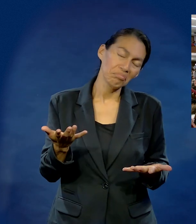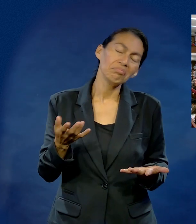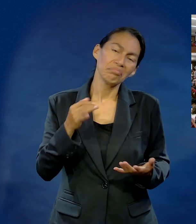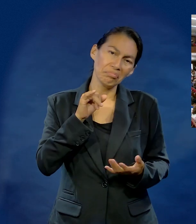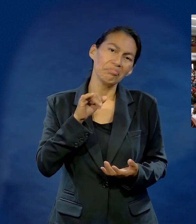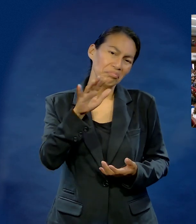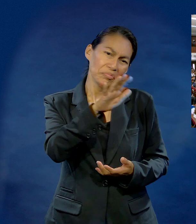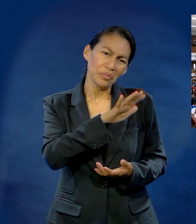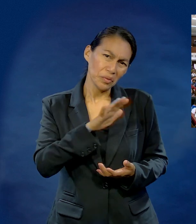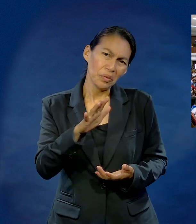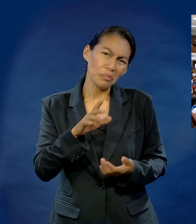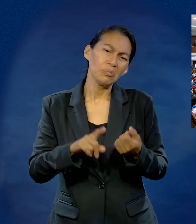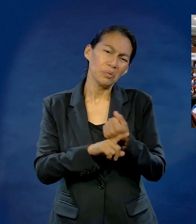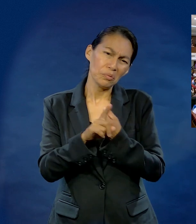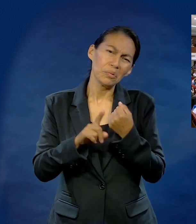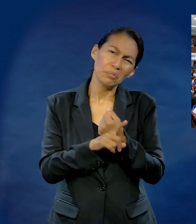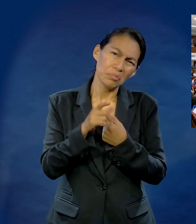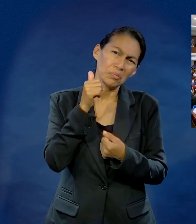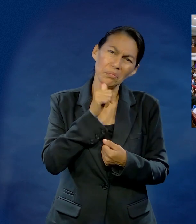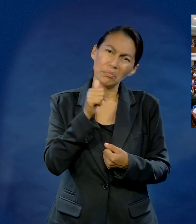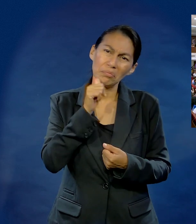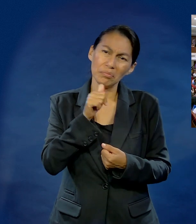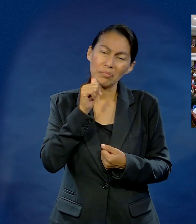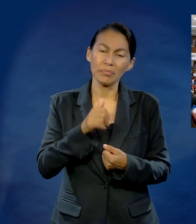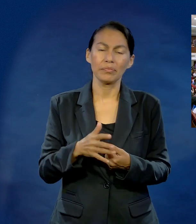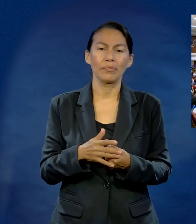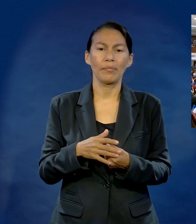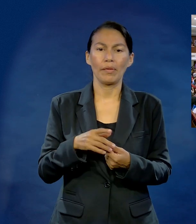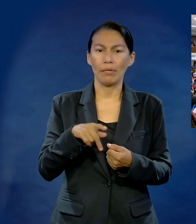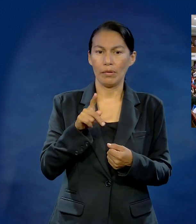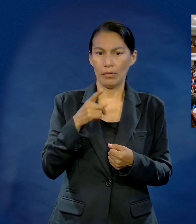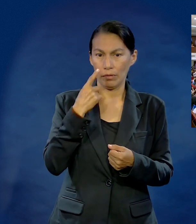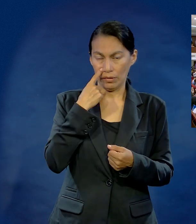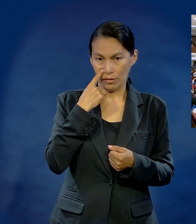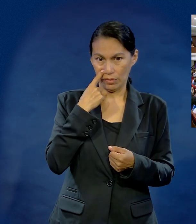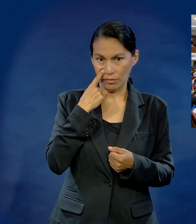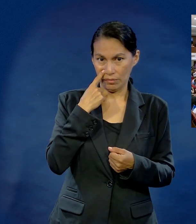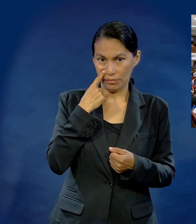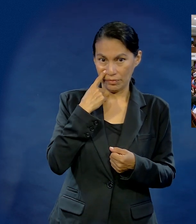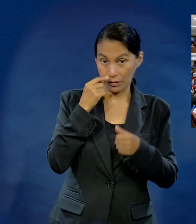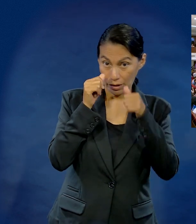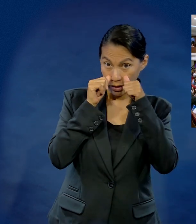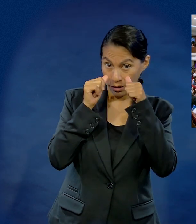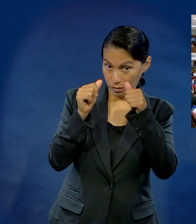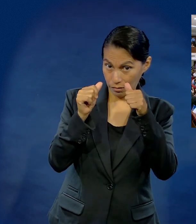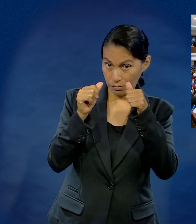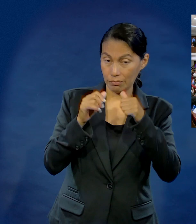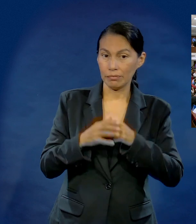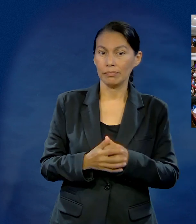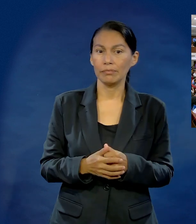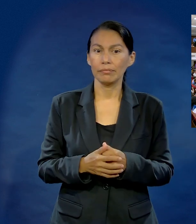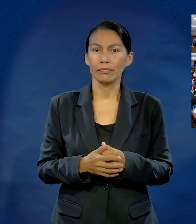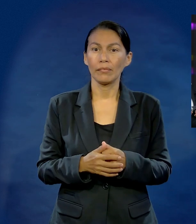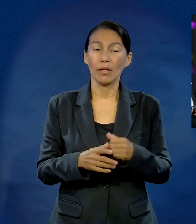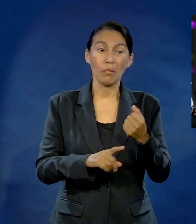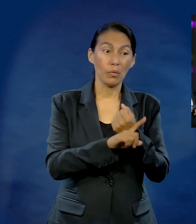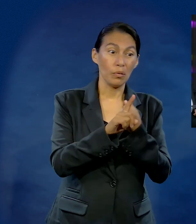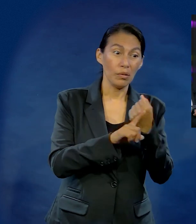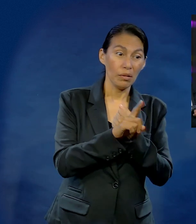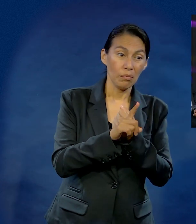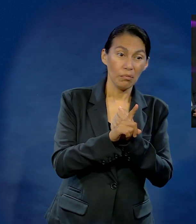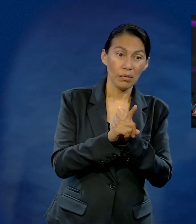mano el que trae un problema esta mañana. Levante su mano. Chiquito o grande, lo que sea. No le quedó el zapato bien, ve, le trae doliendo ahí. Lo que